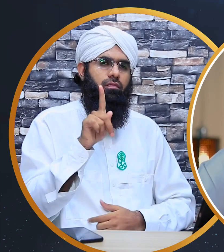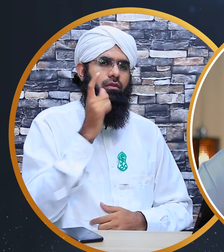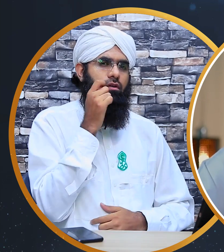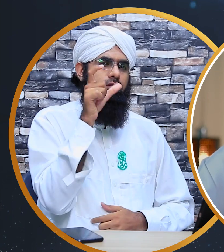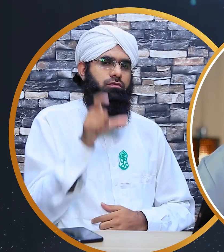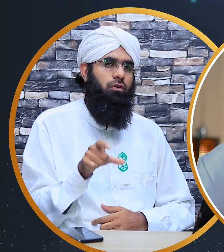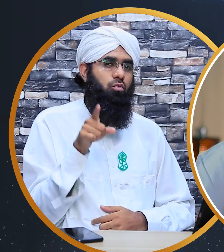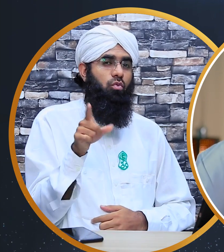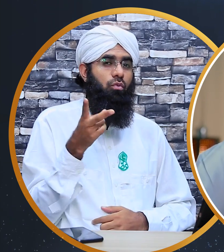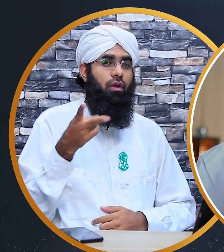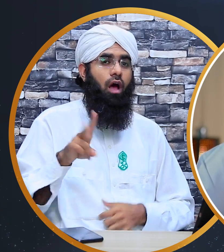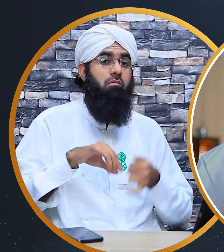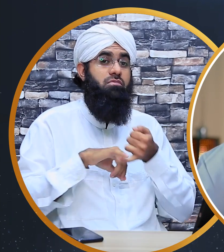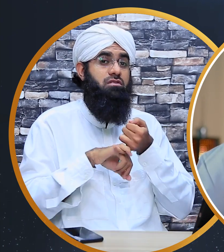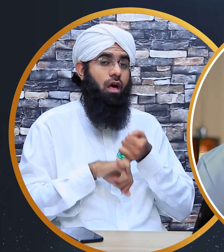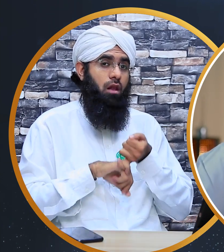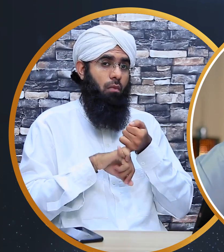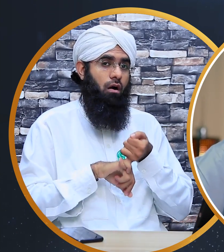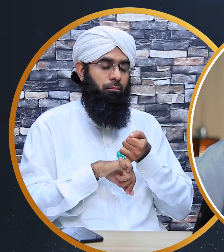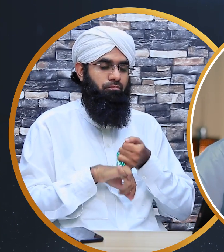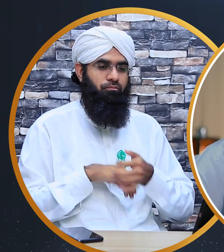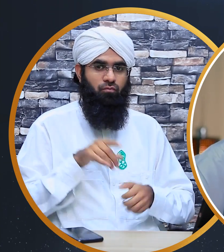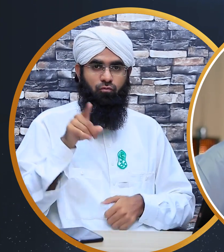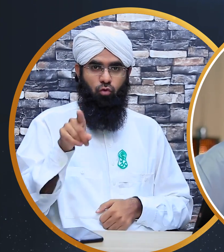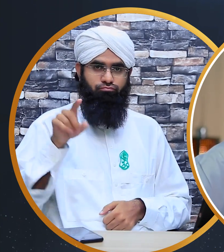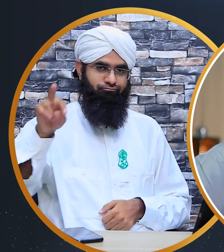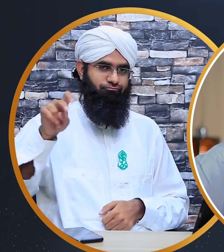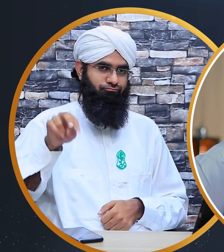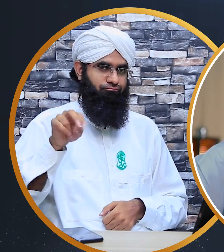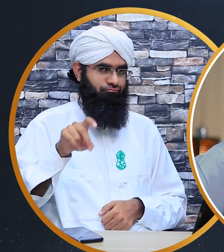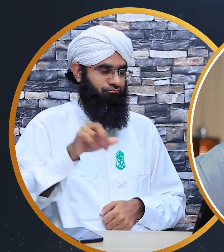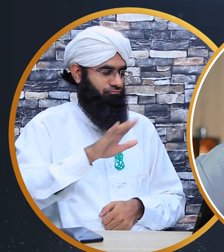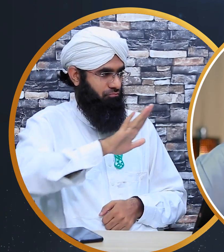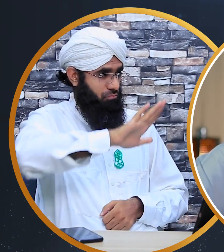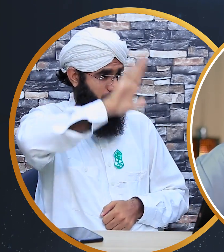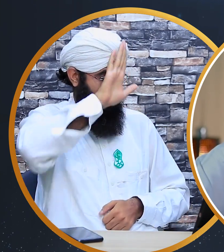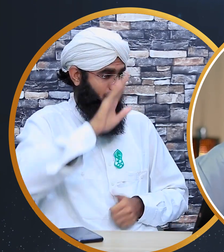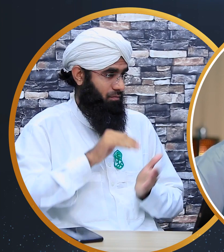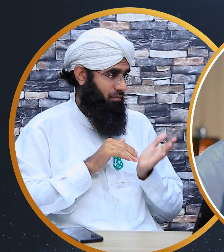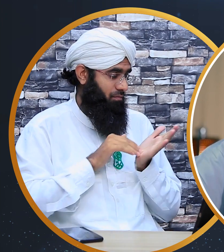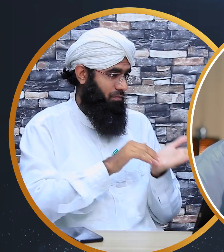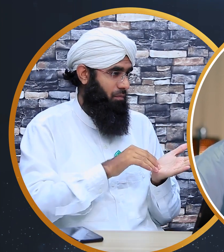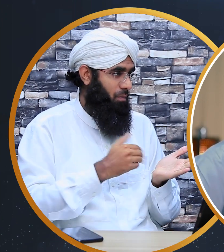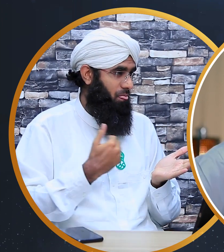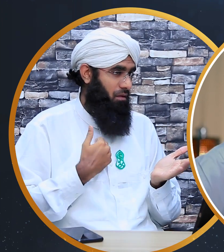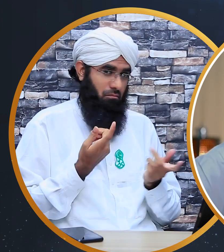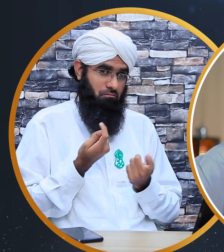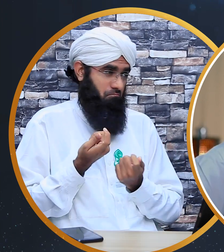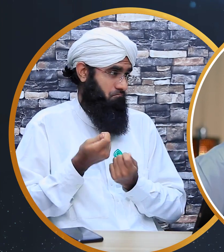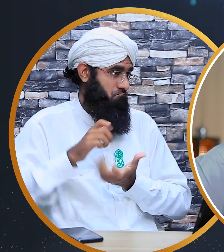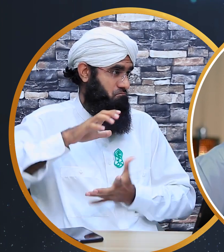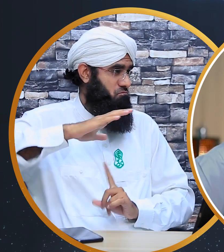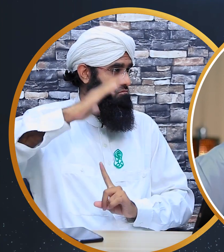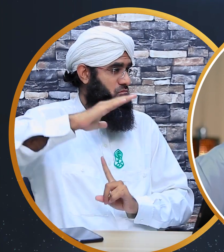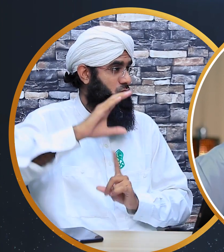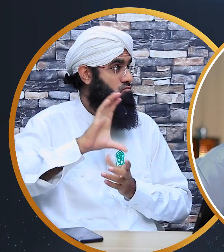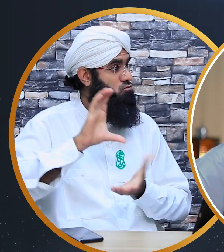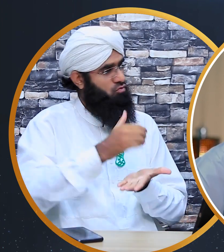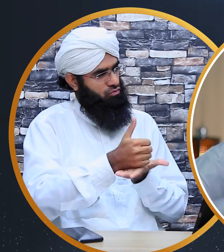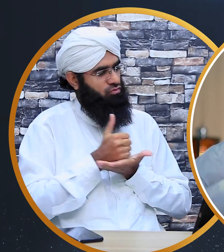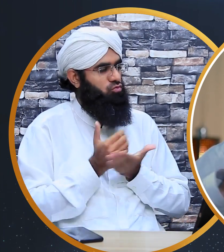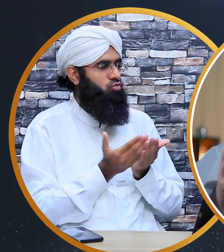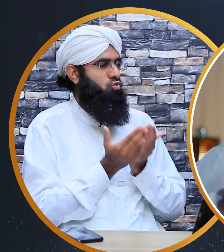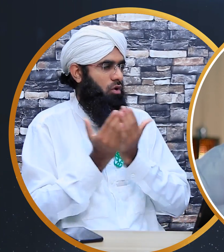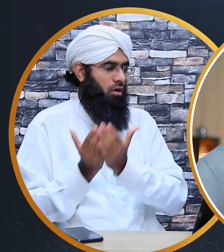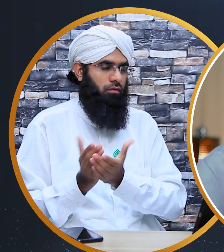شخص جس کا نام تھا ثعلبہ، پیارے آقا علیہ الصلوۃ والسلام کے پاس آیا اور کہتا، حضور میرے مال میں برکت کی دعا کر دیں۔